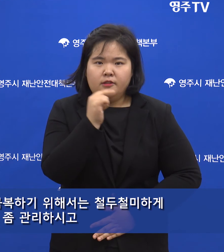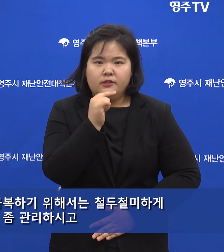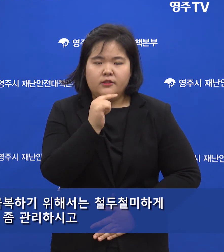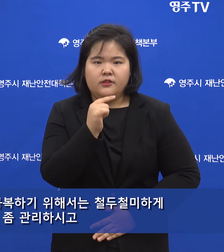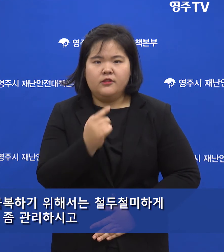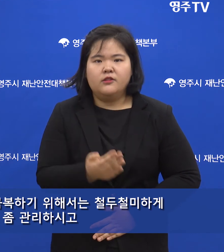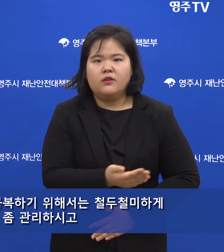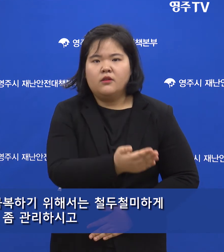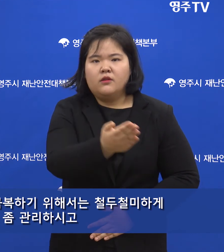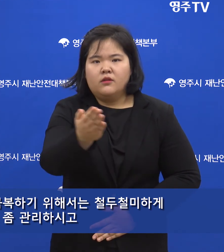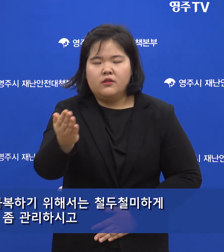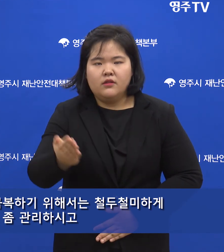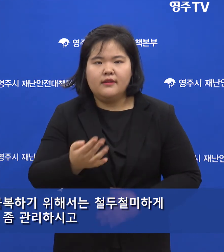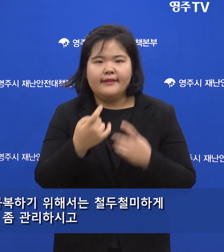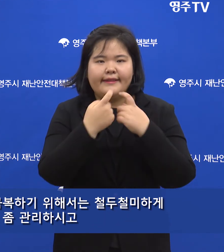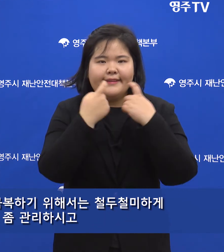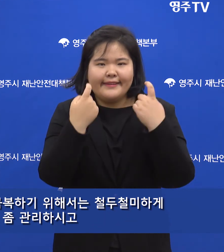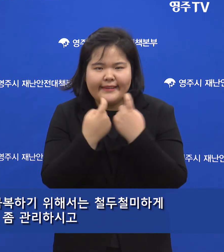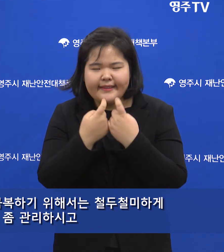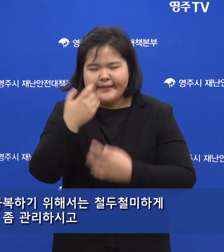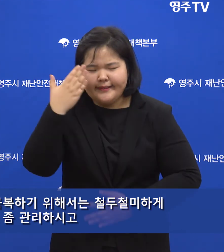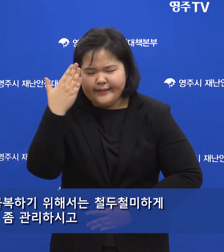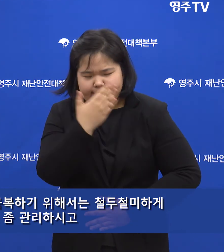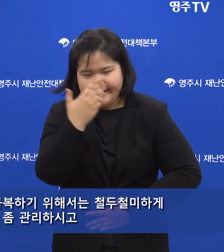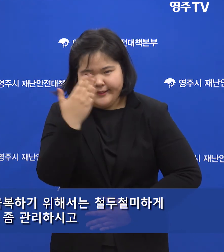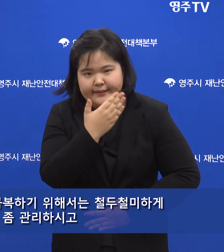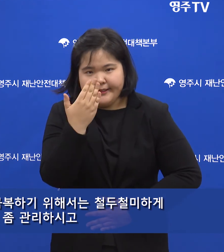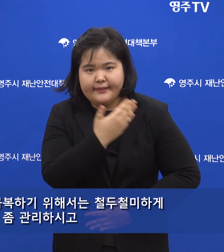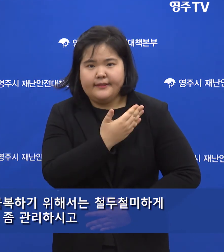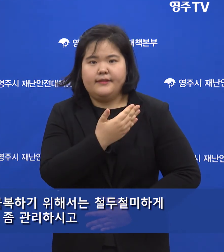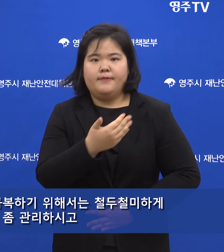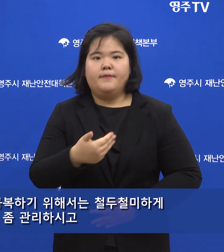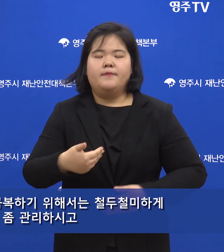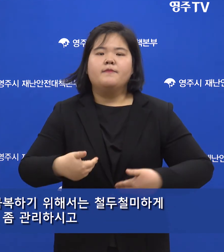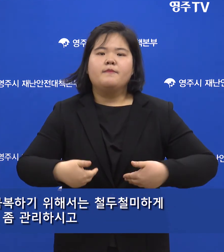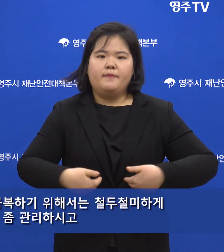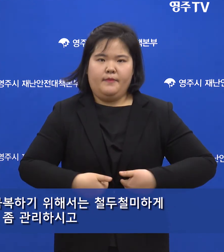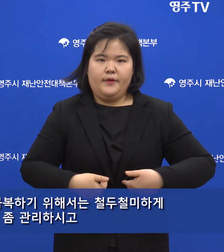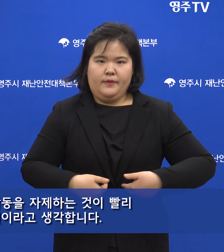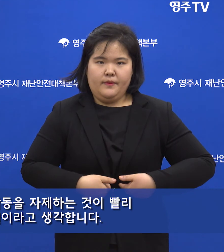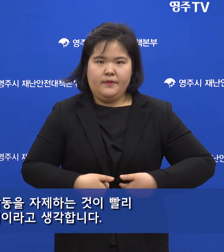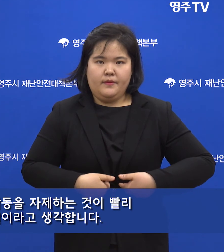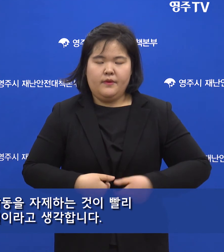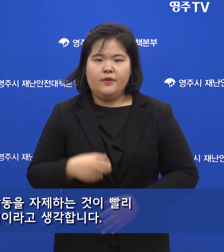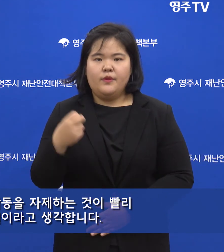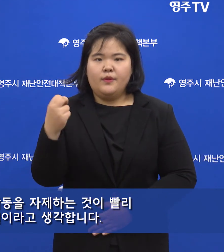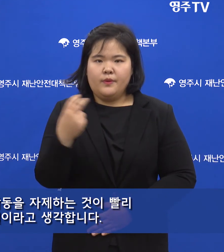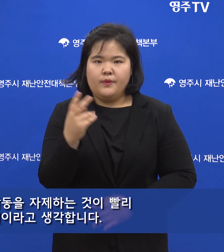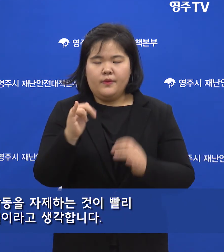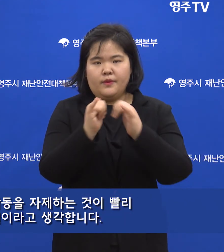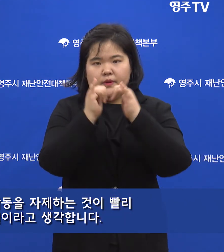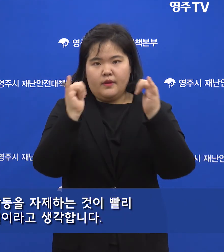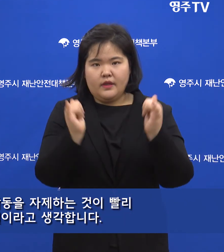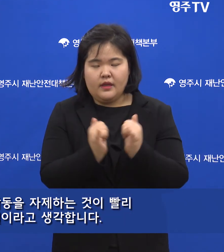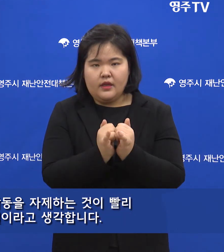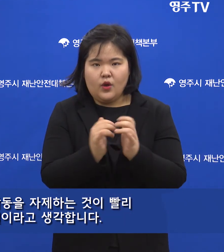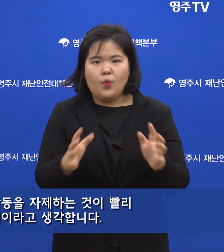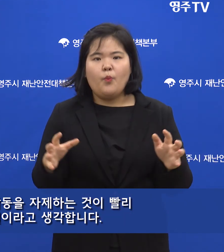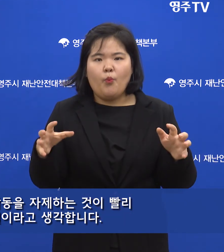시민 여러분들이 각자의 위생을 이렇게 잘 좀 관리하시고 또 사회적으로 서로 이